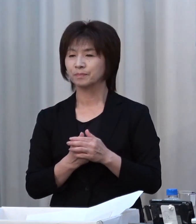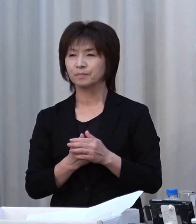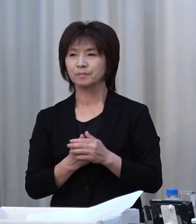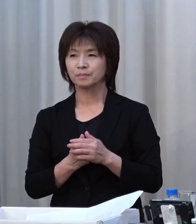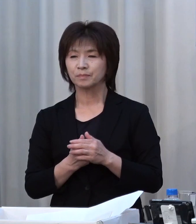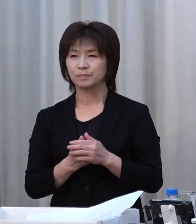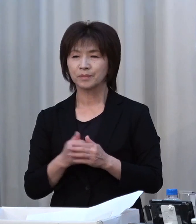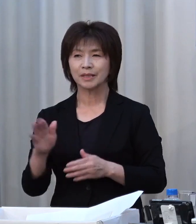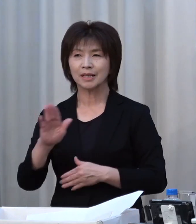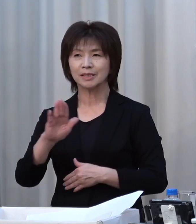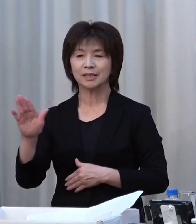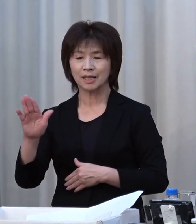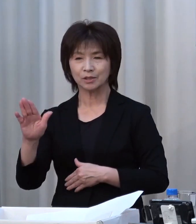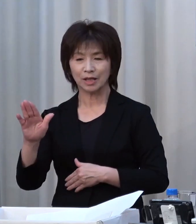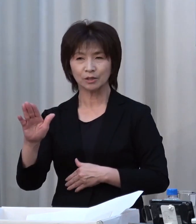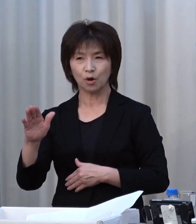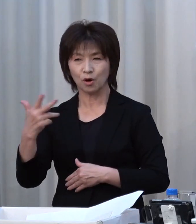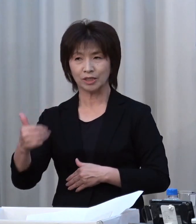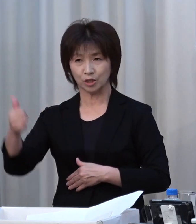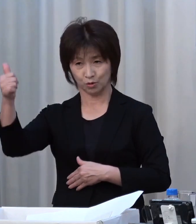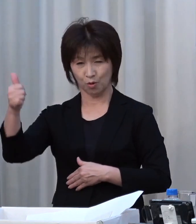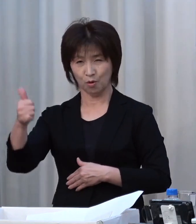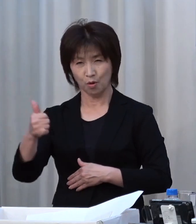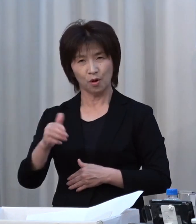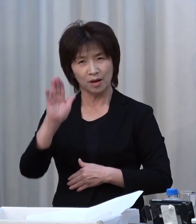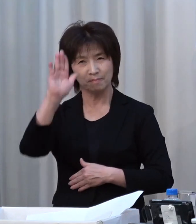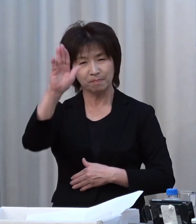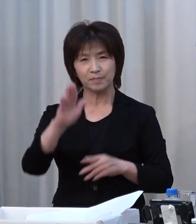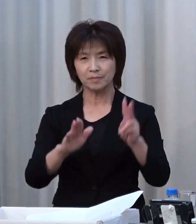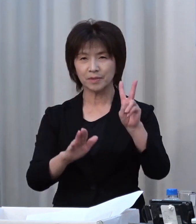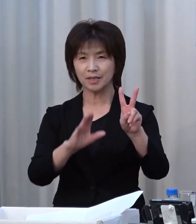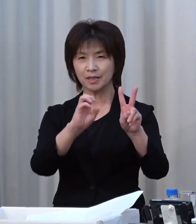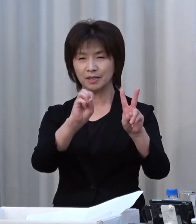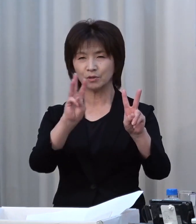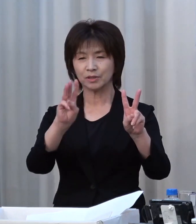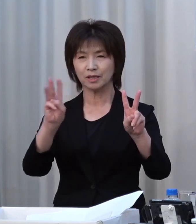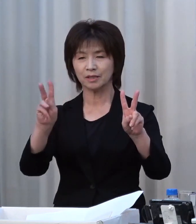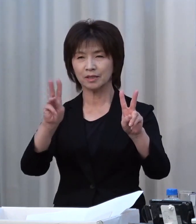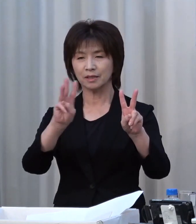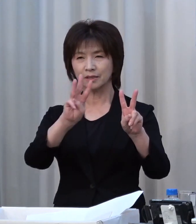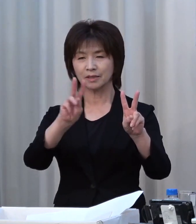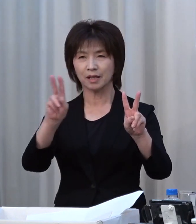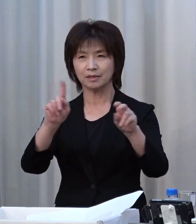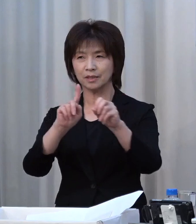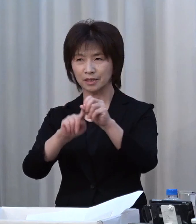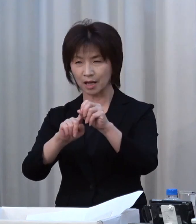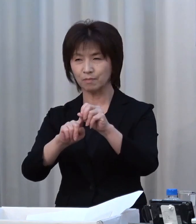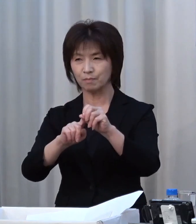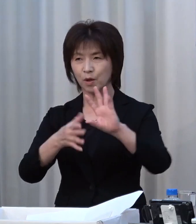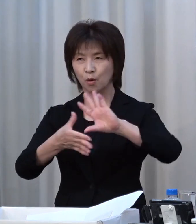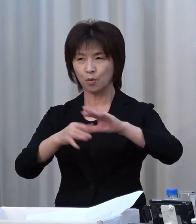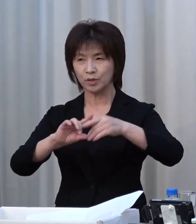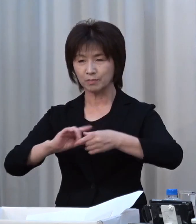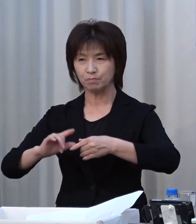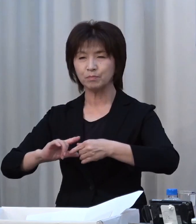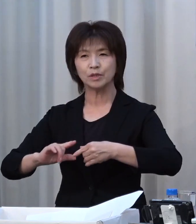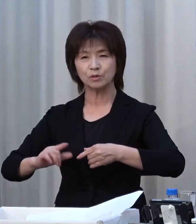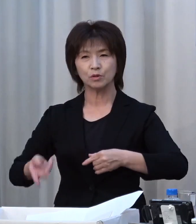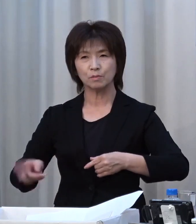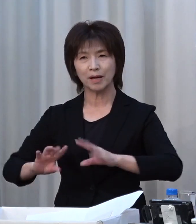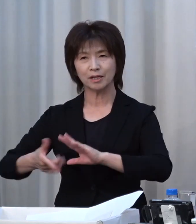長の方からですね、かなり先の話ですけれども、2032年のオリンピック・パラリンピックの誘致を、